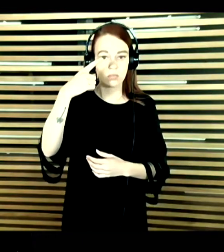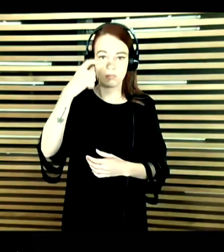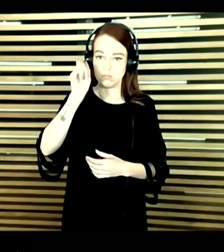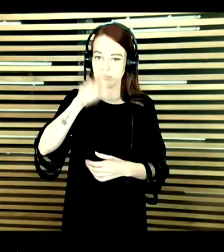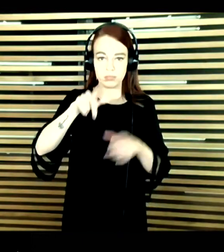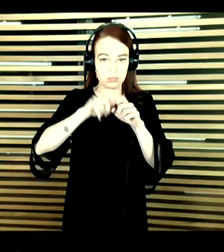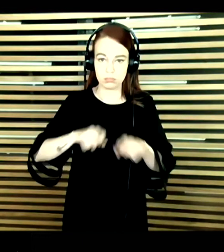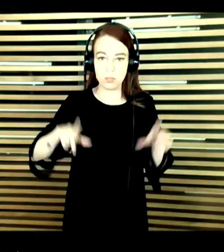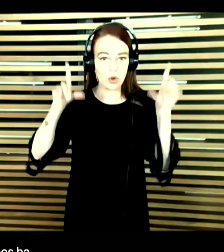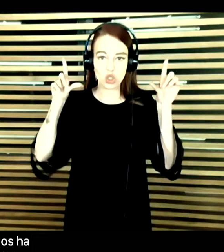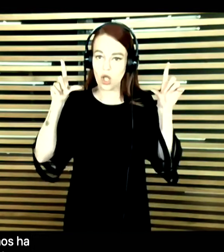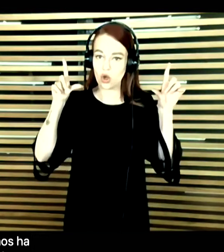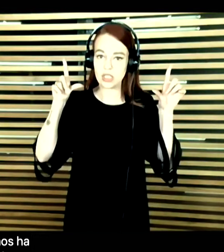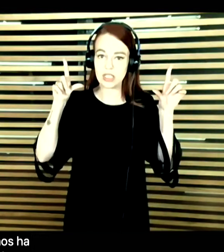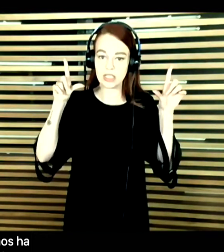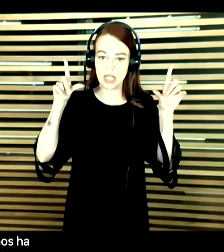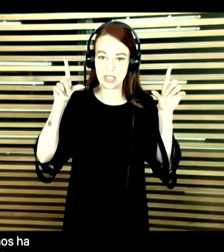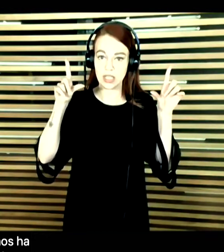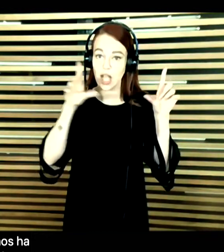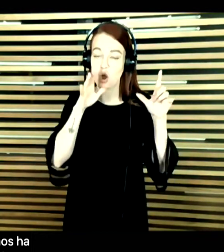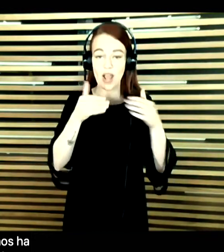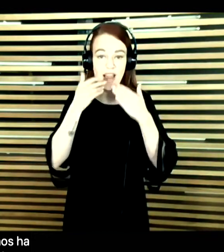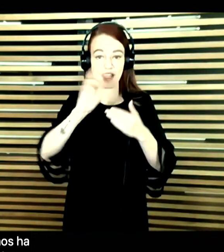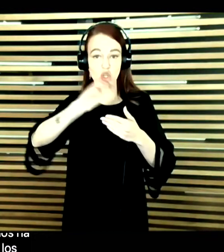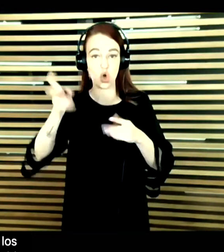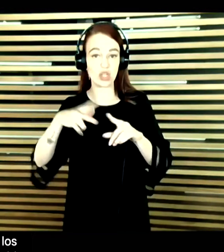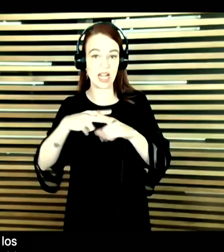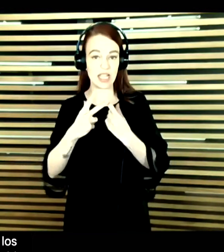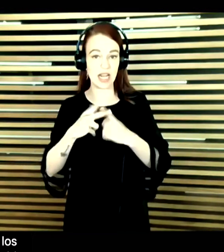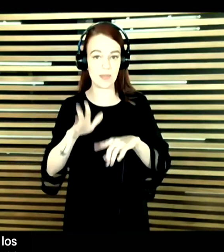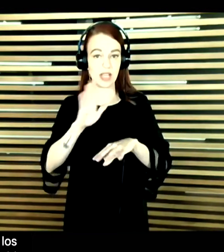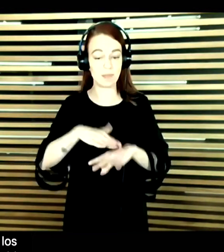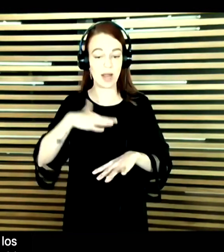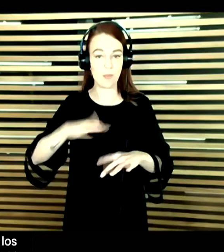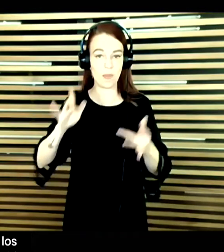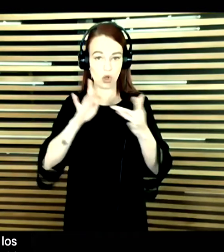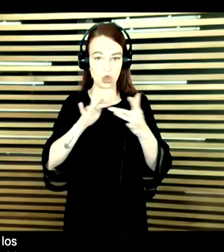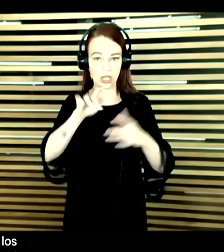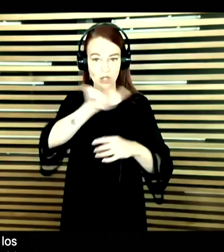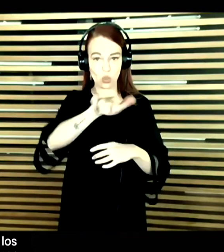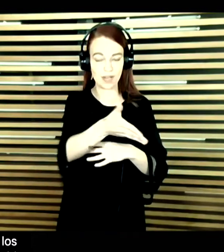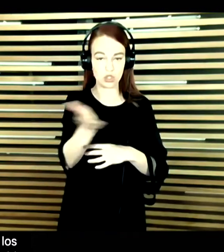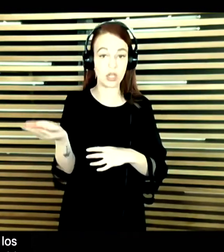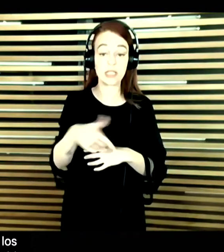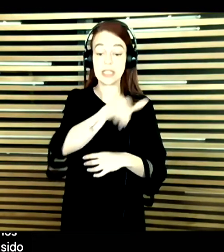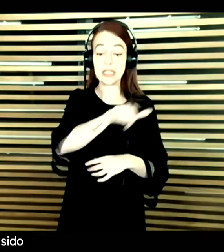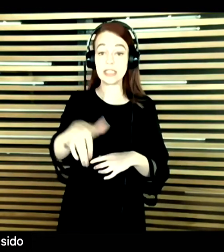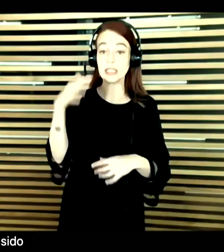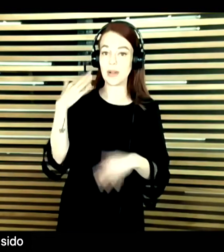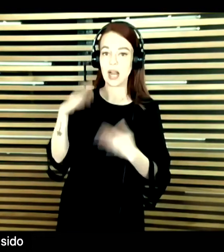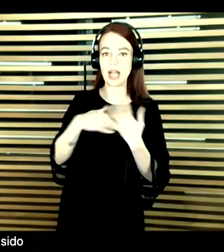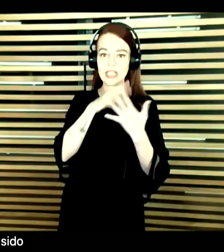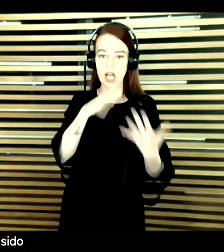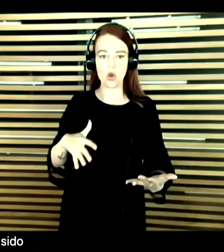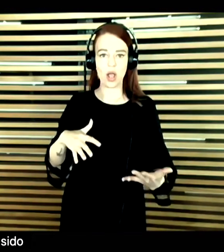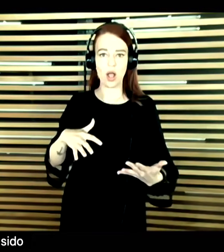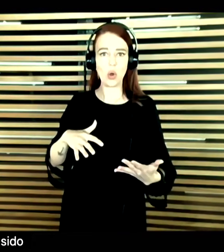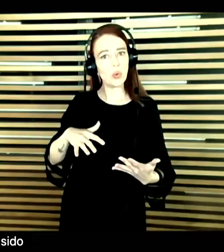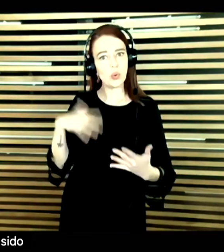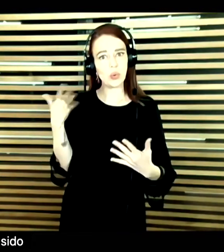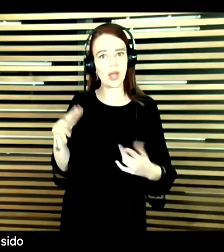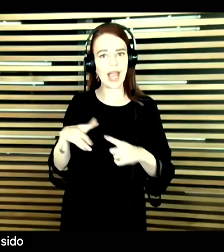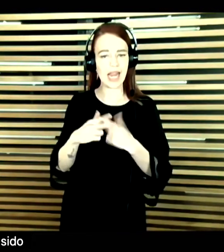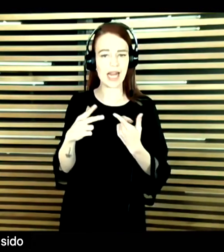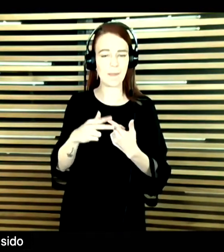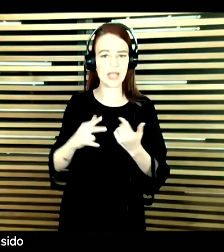protagonistas en estos meses. En estas semanas hemos avanzado quizás años en el uso de las herramientas